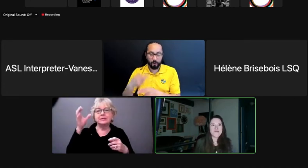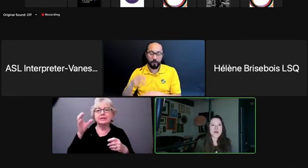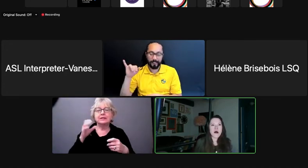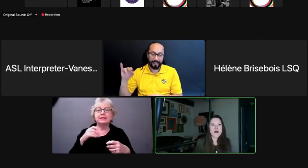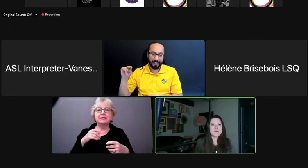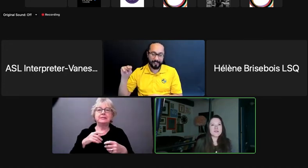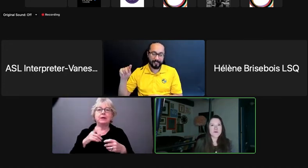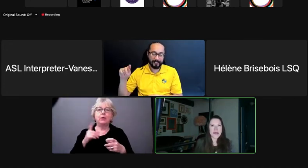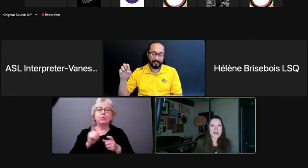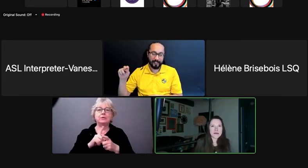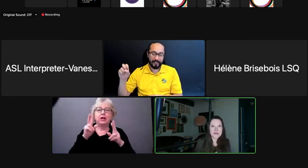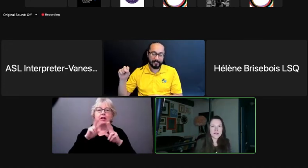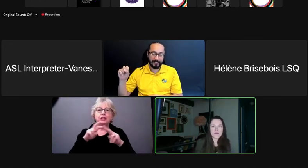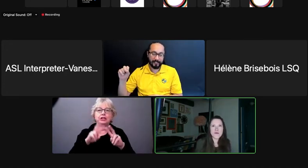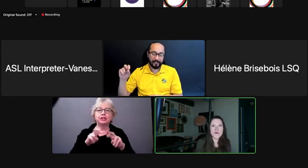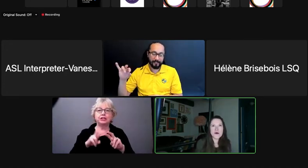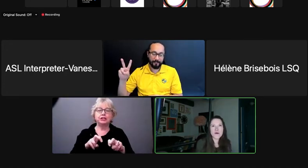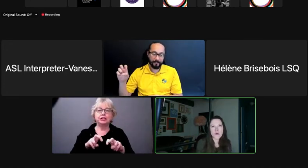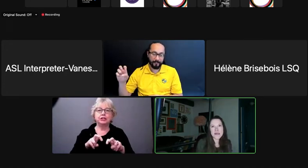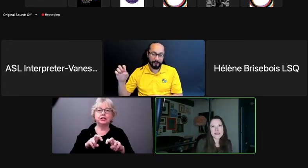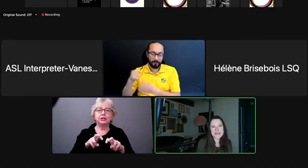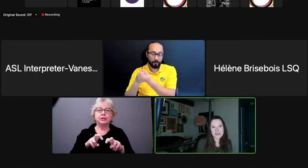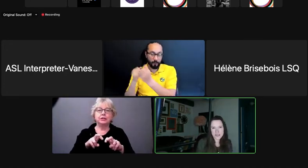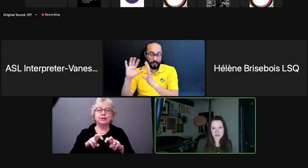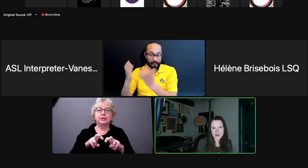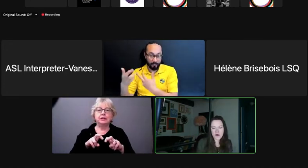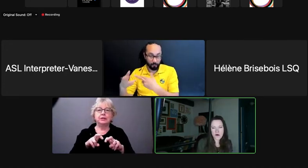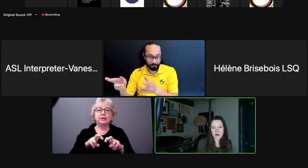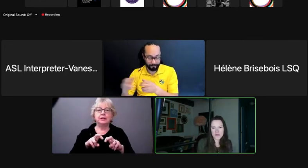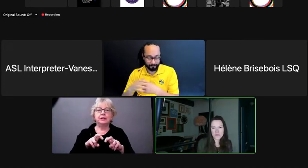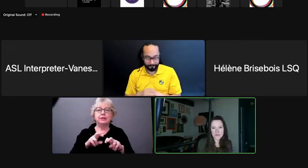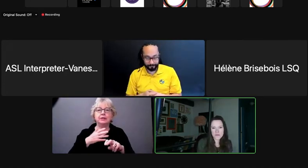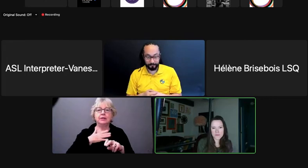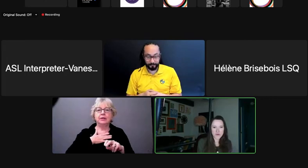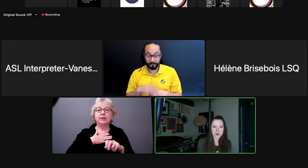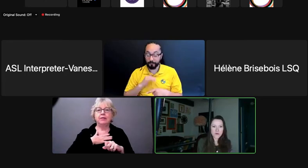recherche et ma formation